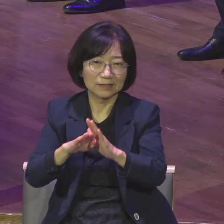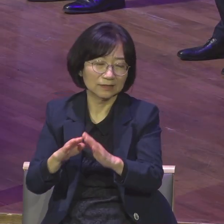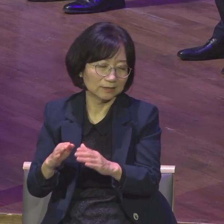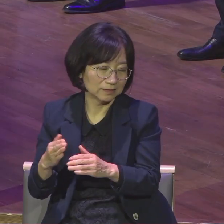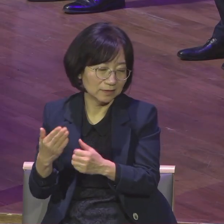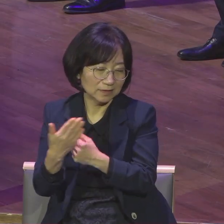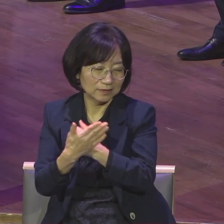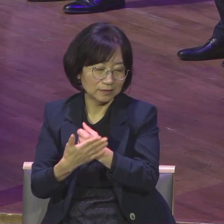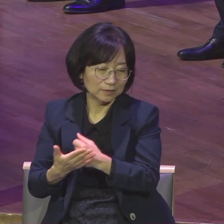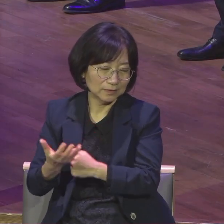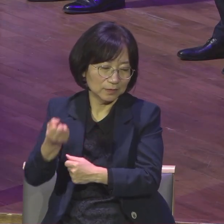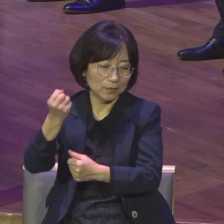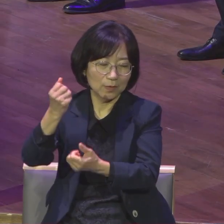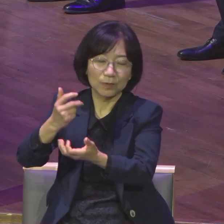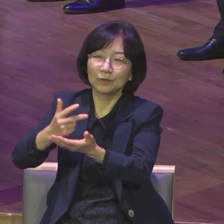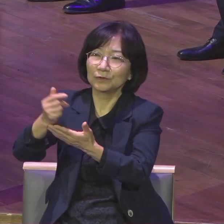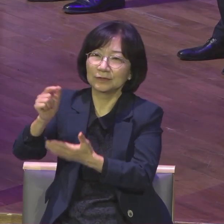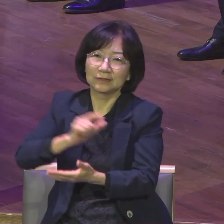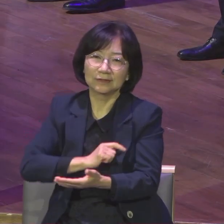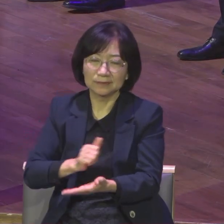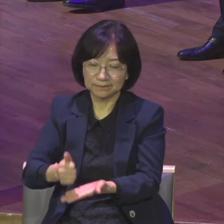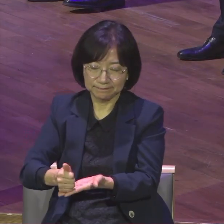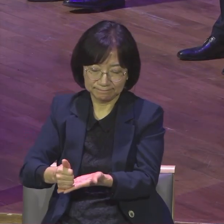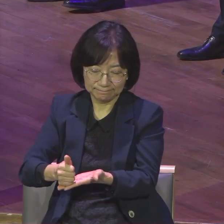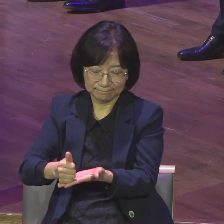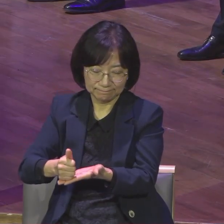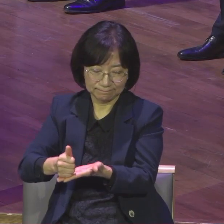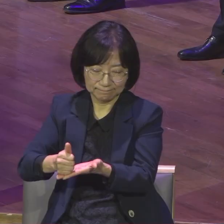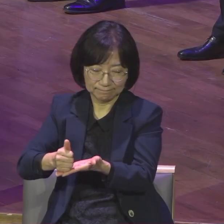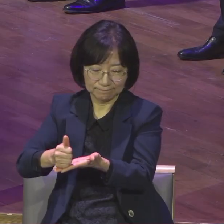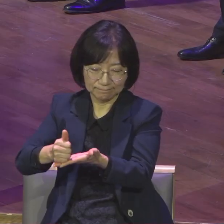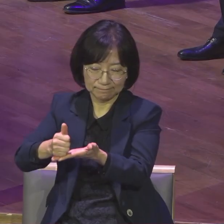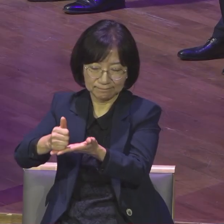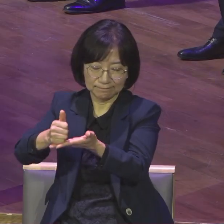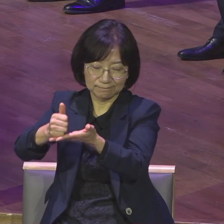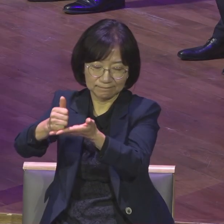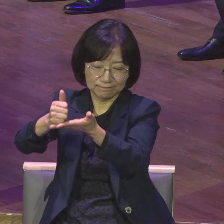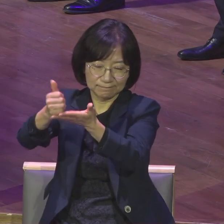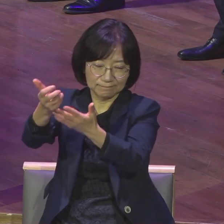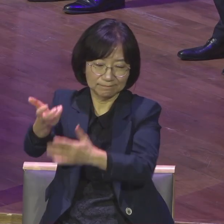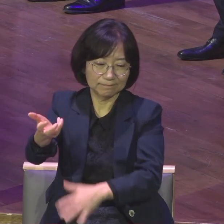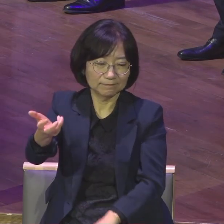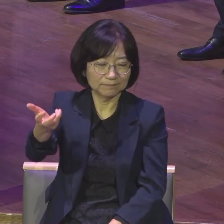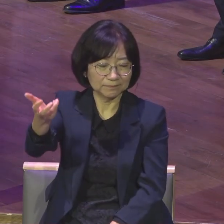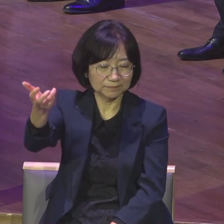인하여 주의 이름 높이 내 평생의 주여